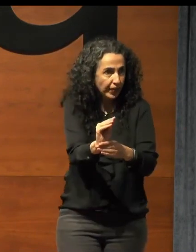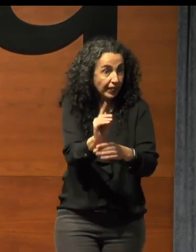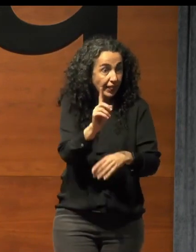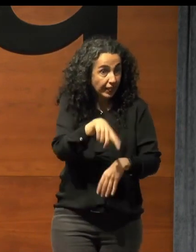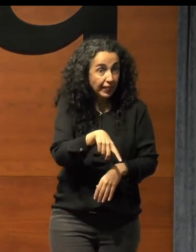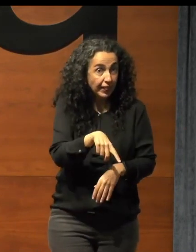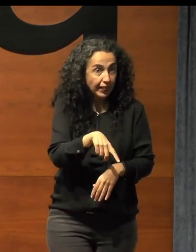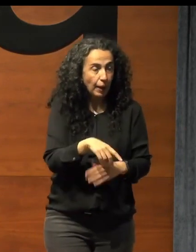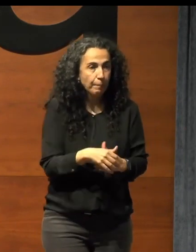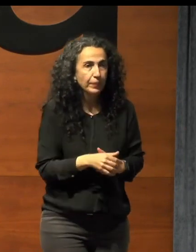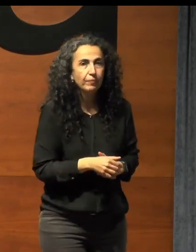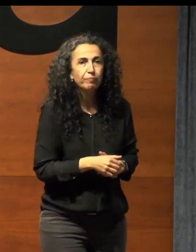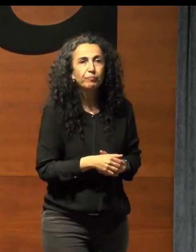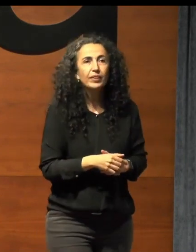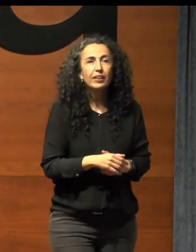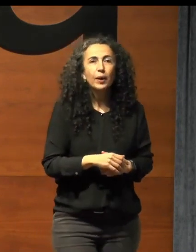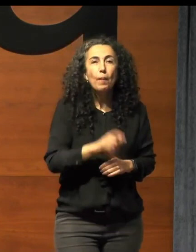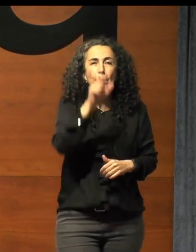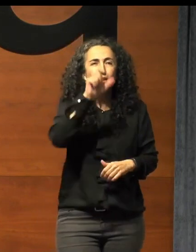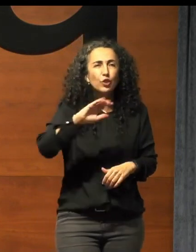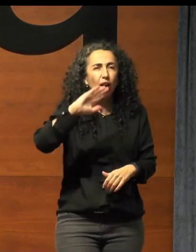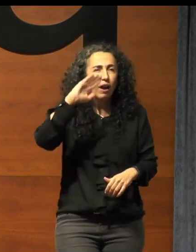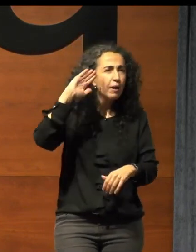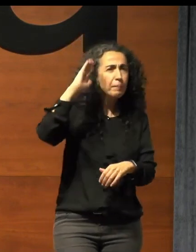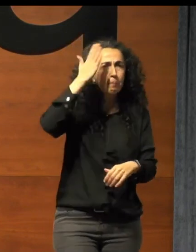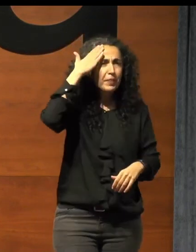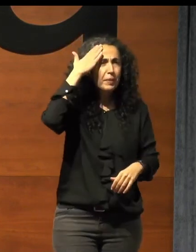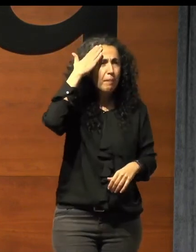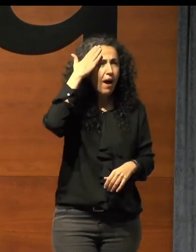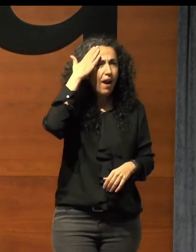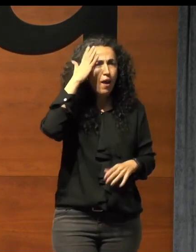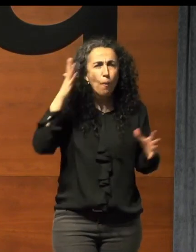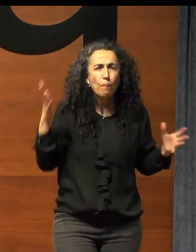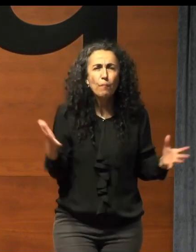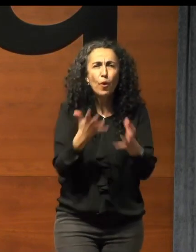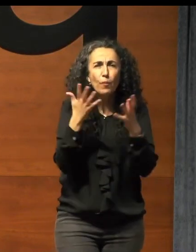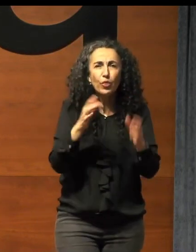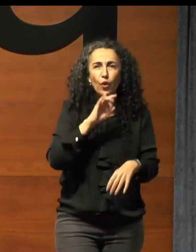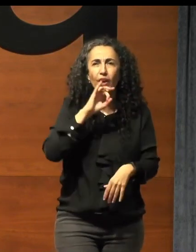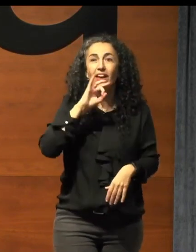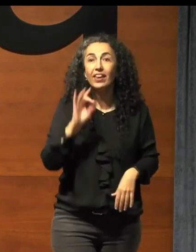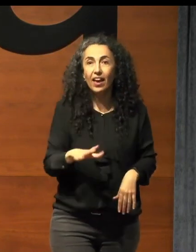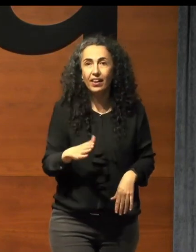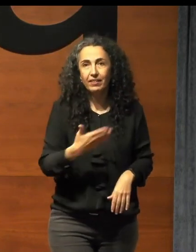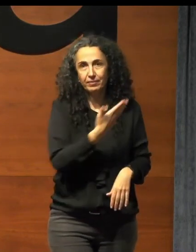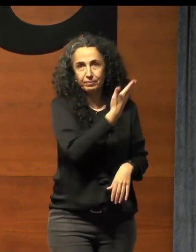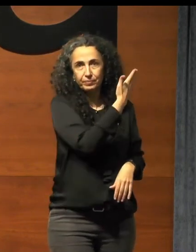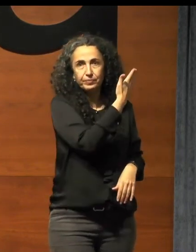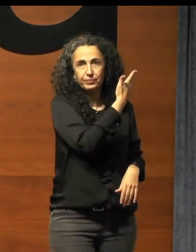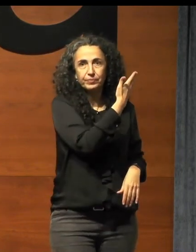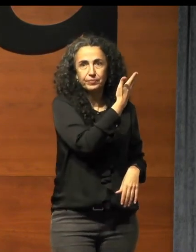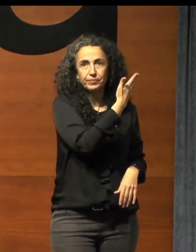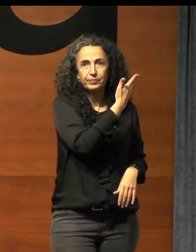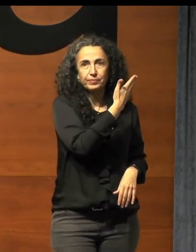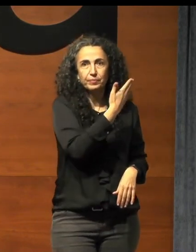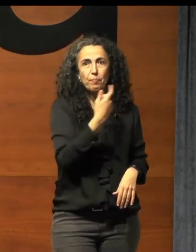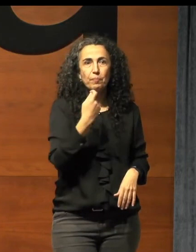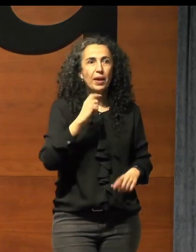que, como digo, promovía su organización, al igualmente los financiaba. y sobre todo